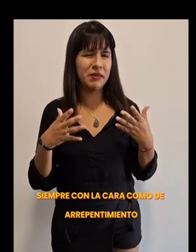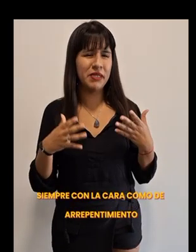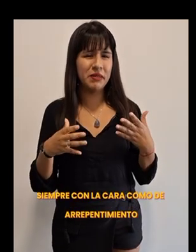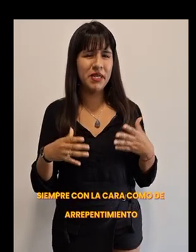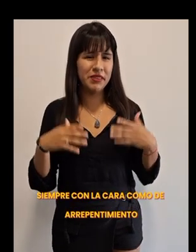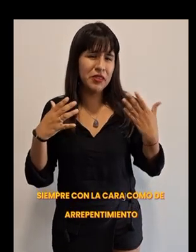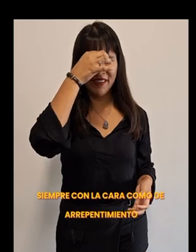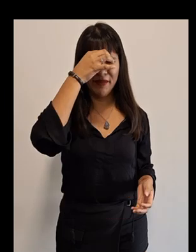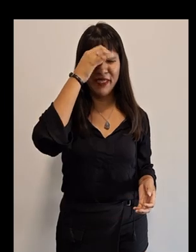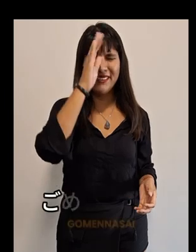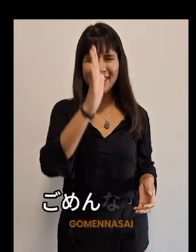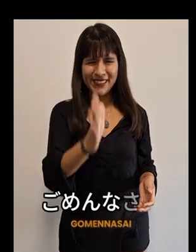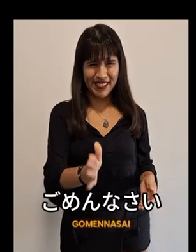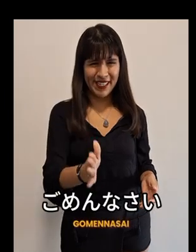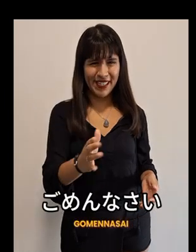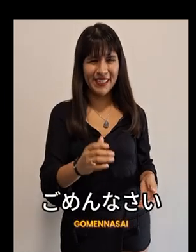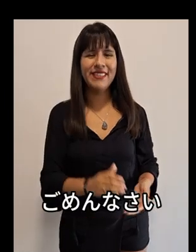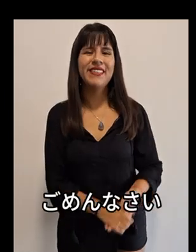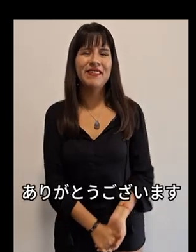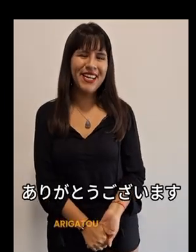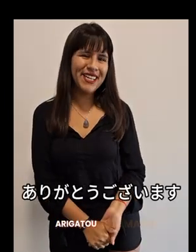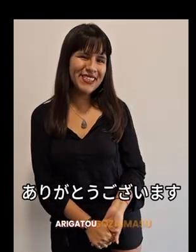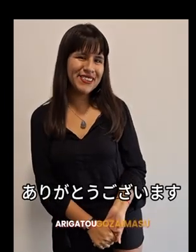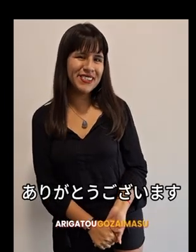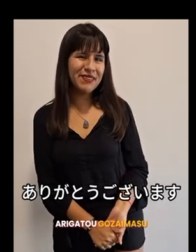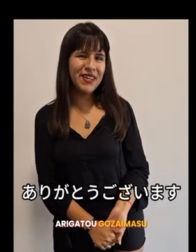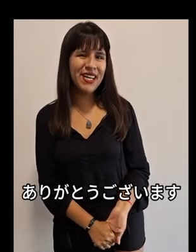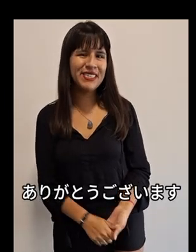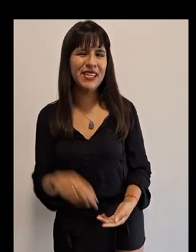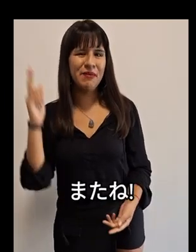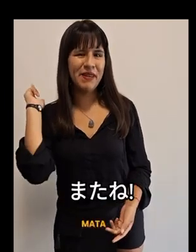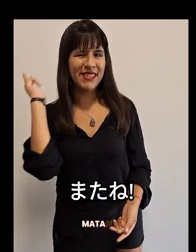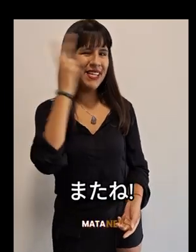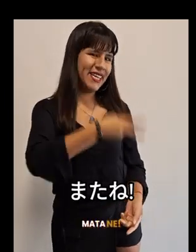arrepentimiento gomen nasai arigatou gozaimasu matane